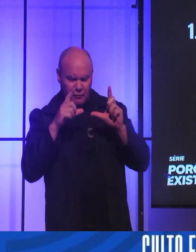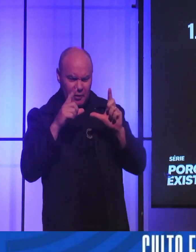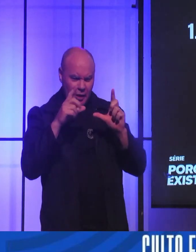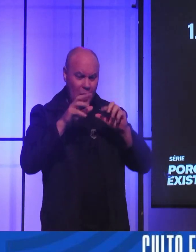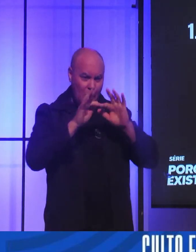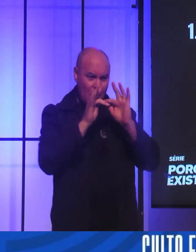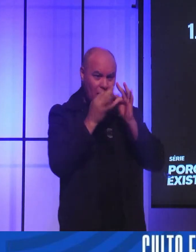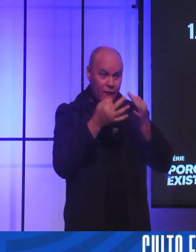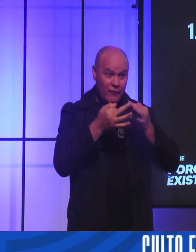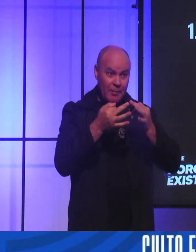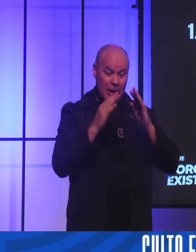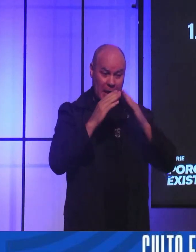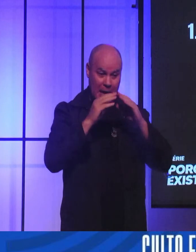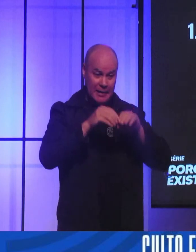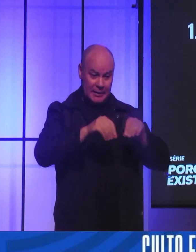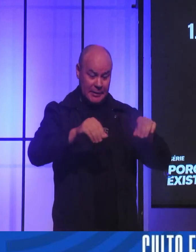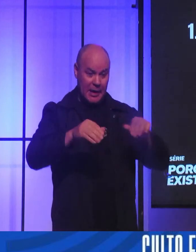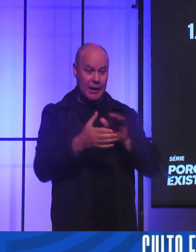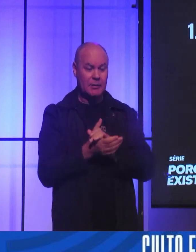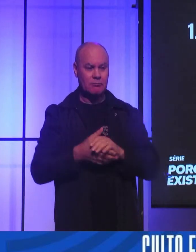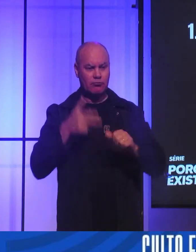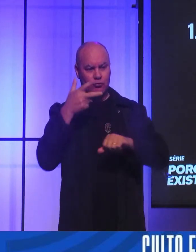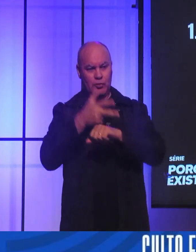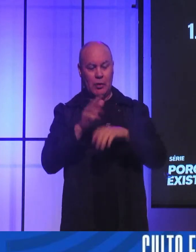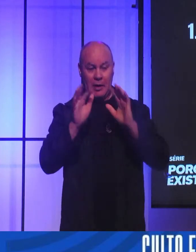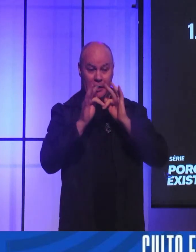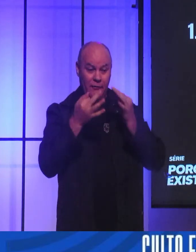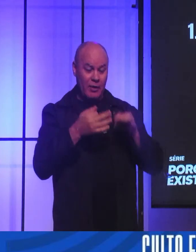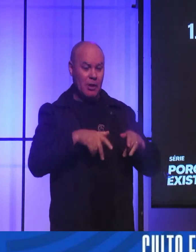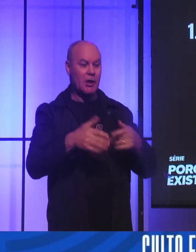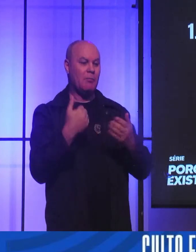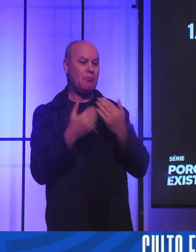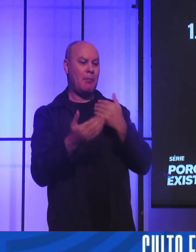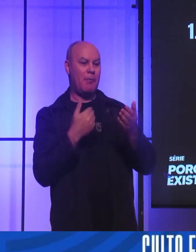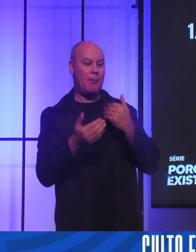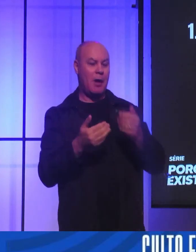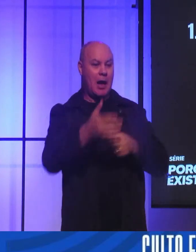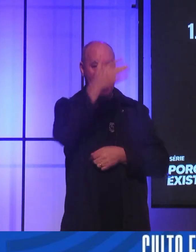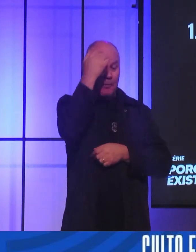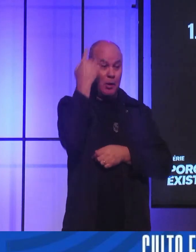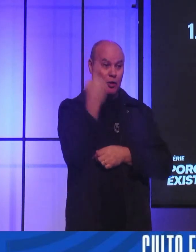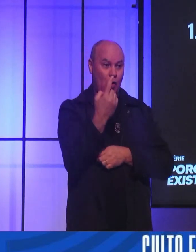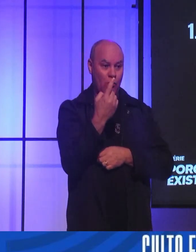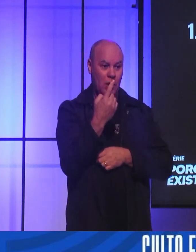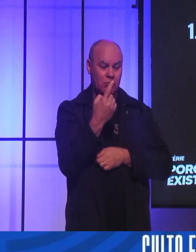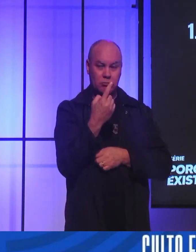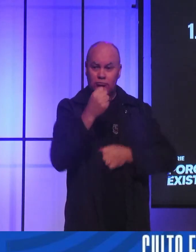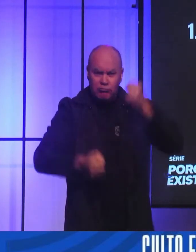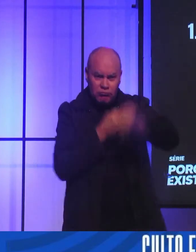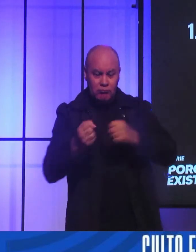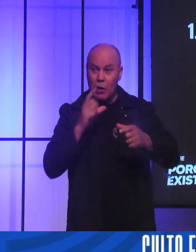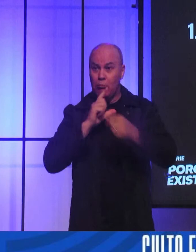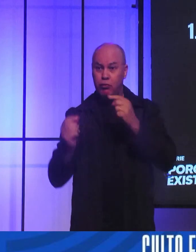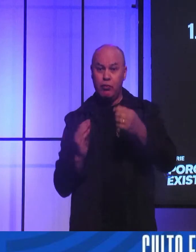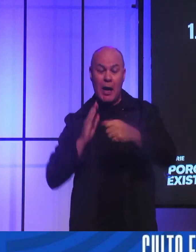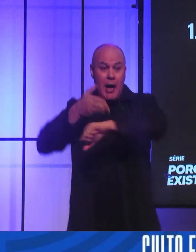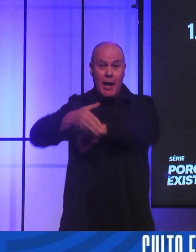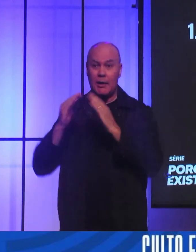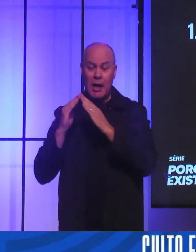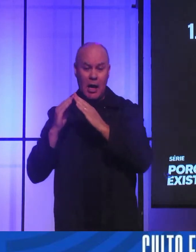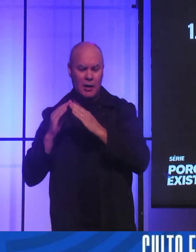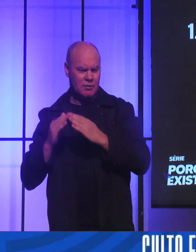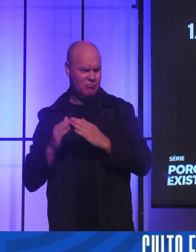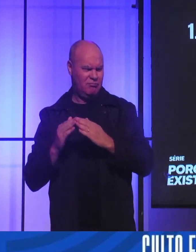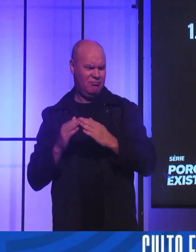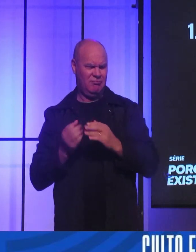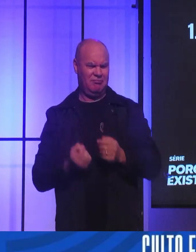segurança gravando, eles estão ali conversando e de repente um se levanta e sai correndo e entra para dentro de casa. A gente, quando está vendo o vídeo, não entende